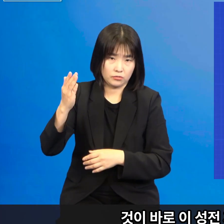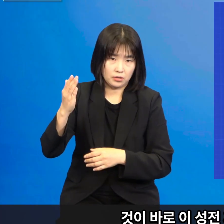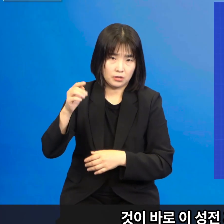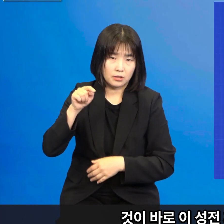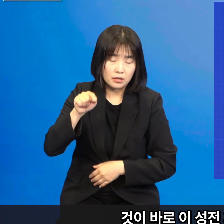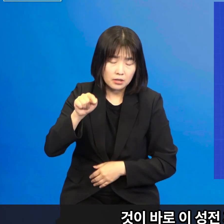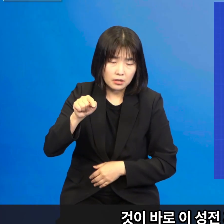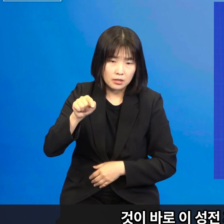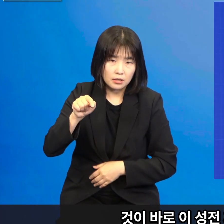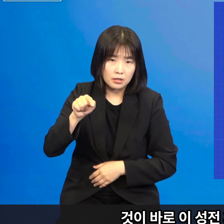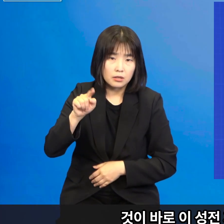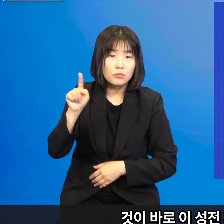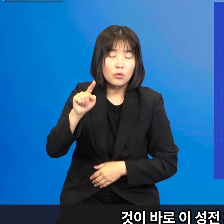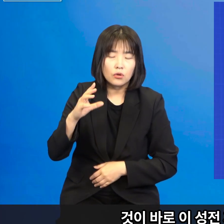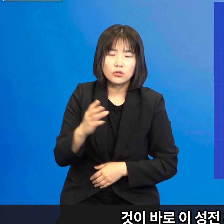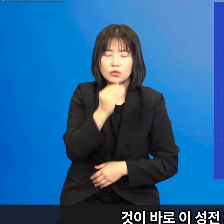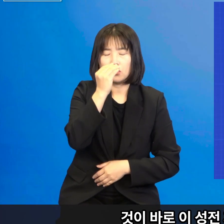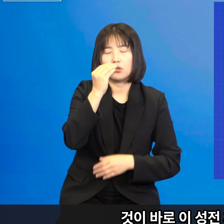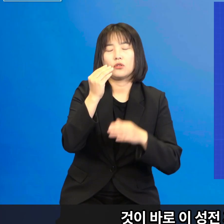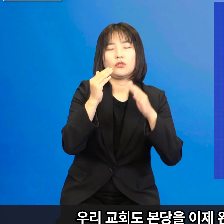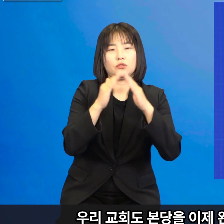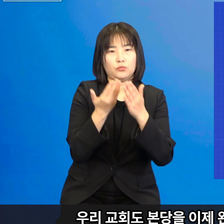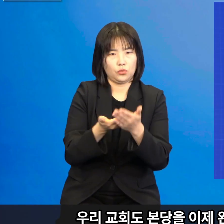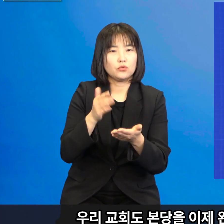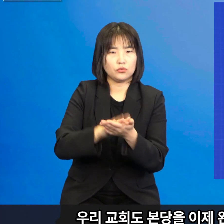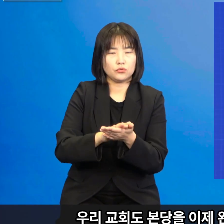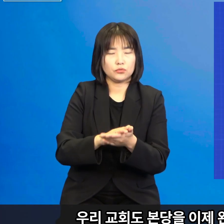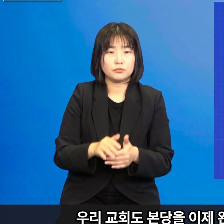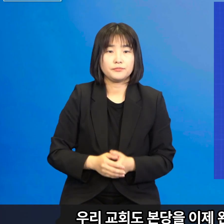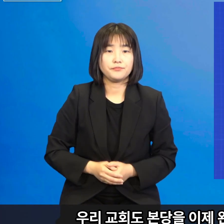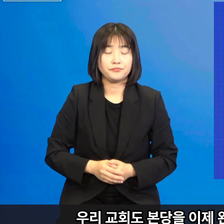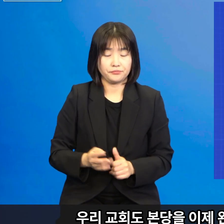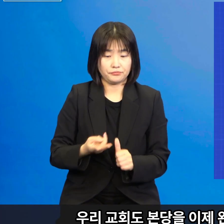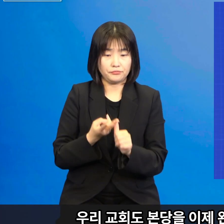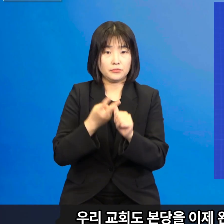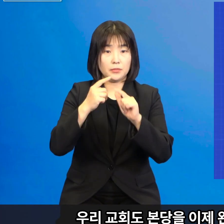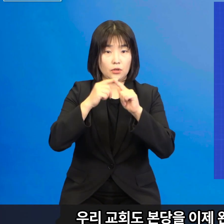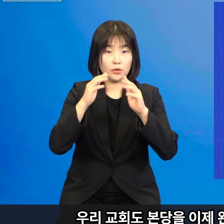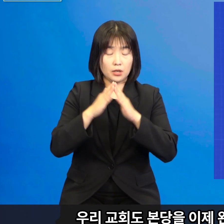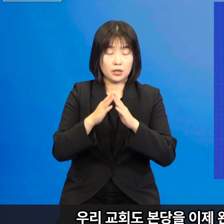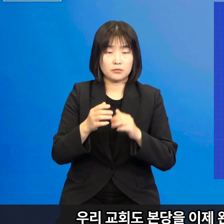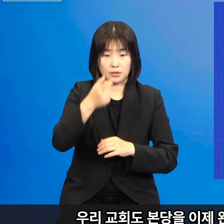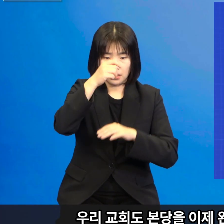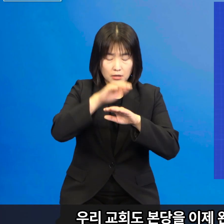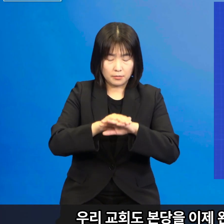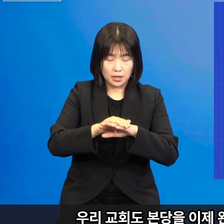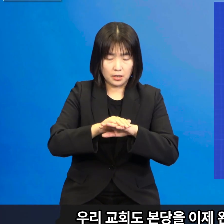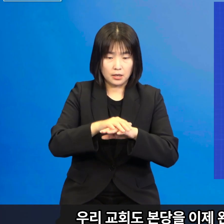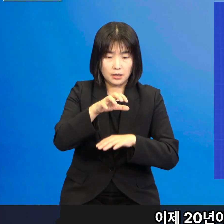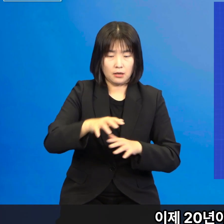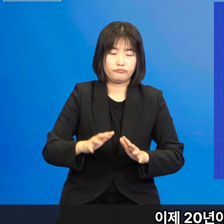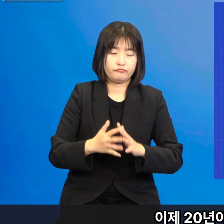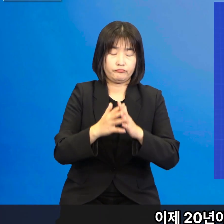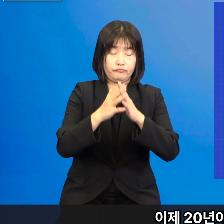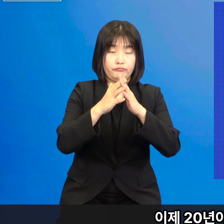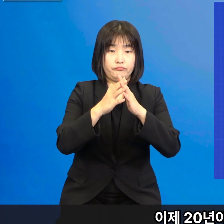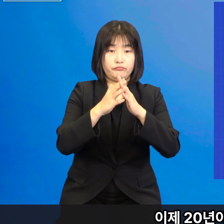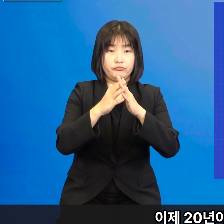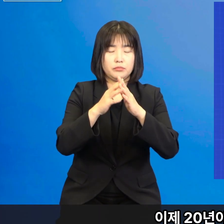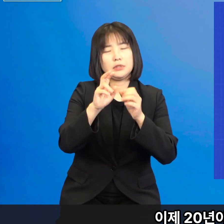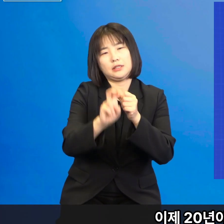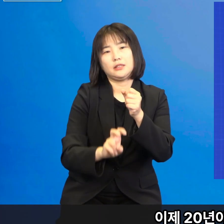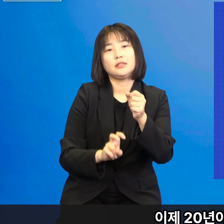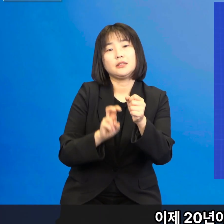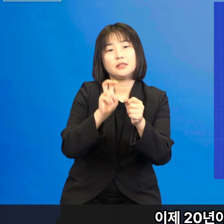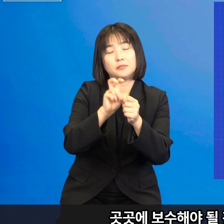성전 보수였던 것이지요. 우리 교회도 본당을 이제 완공한 지 2006년에 완공하고 이제